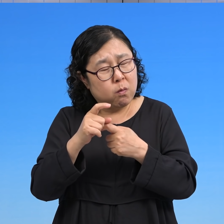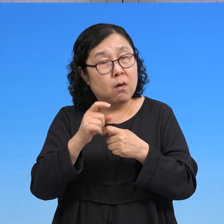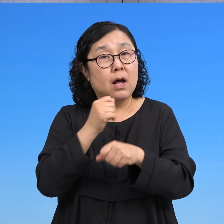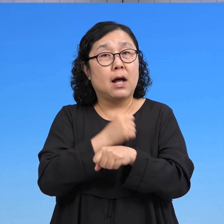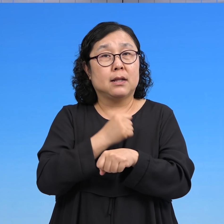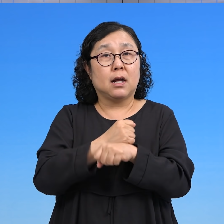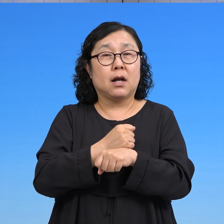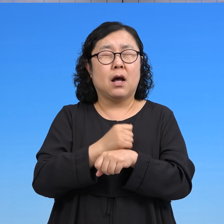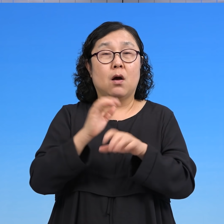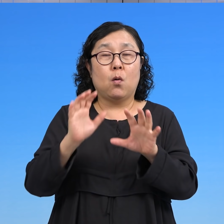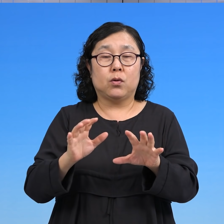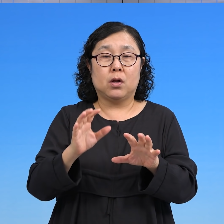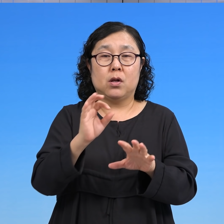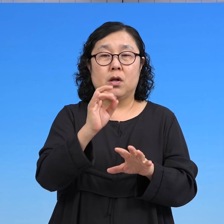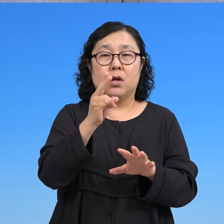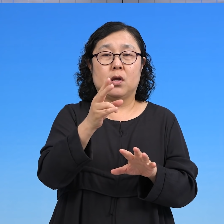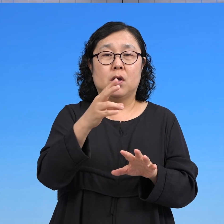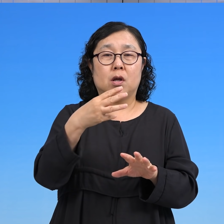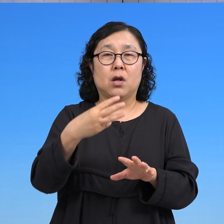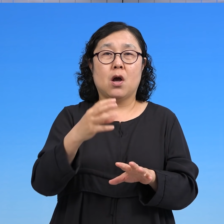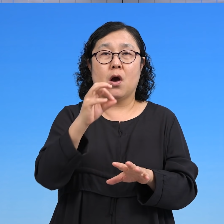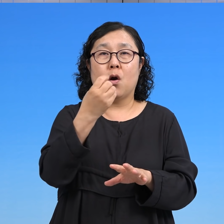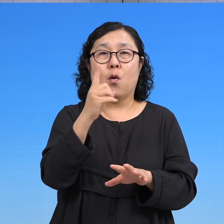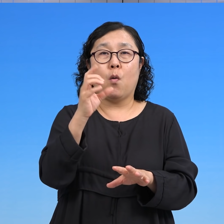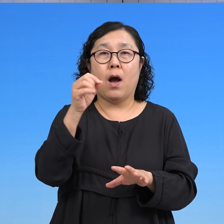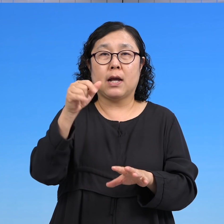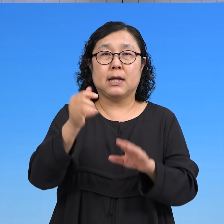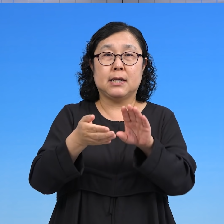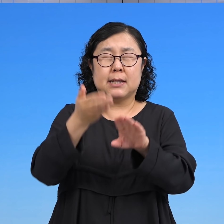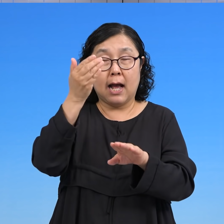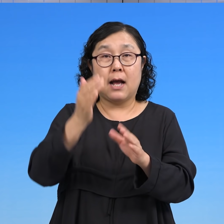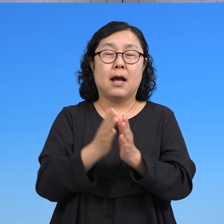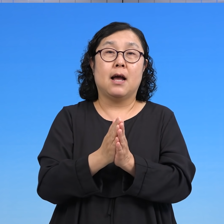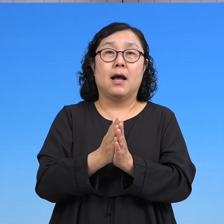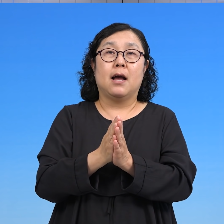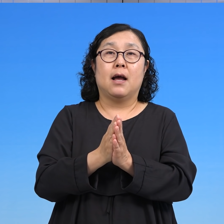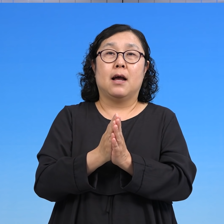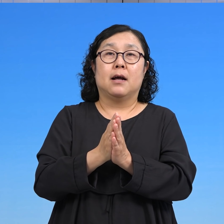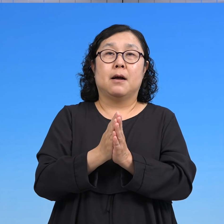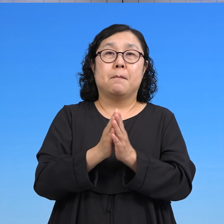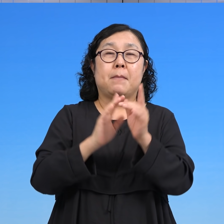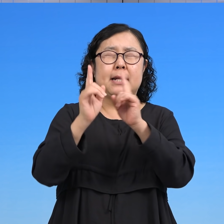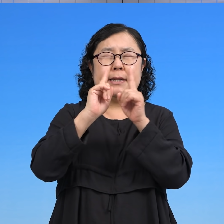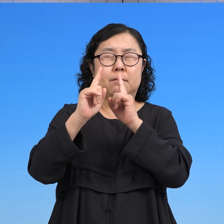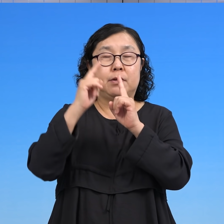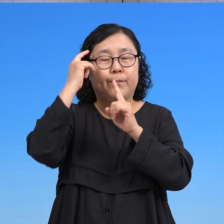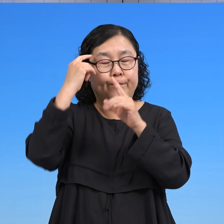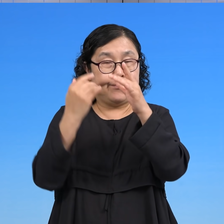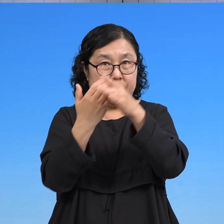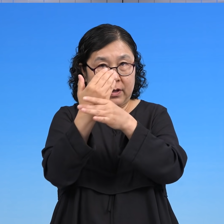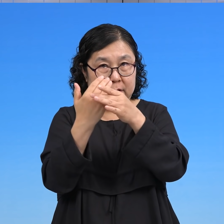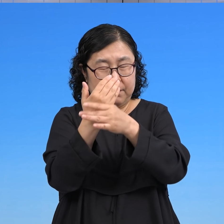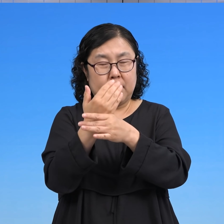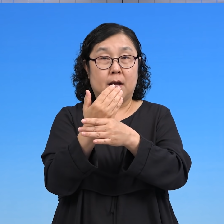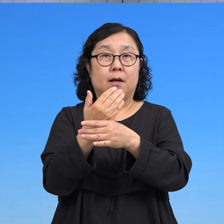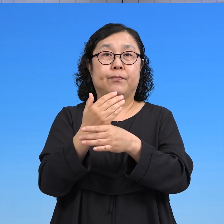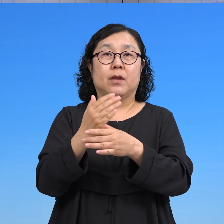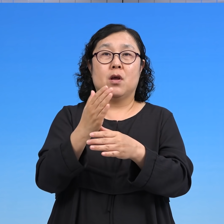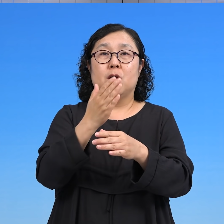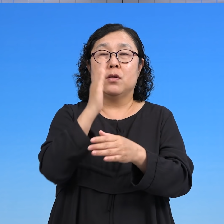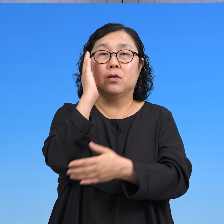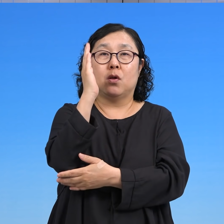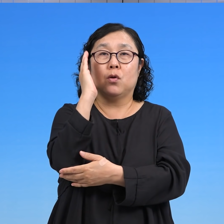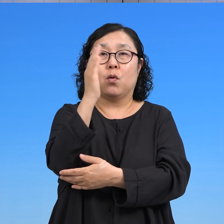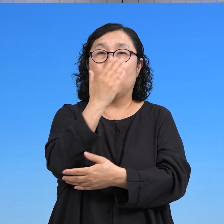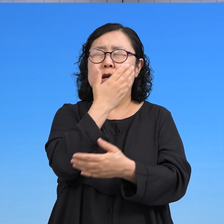제가 오늘 본문에 나와 있는 열왕기상 18장 19절을 떠올리게 됐는데요, 저는 특히 오늘 그